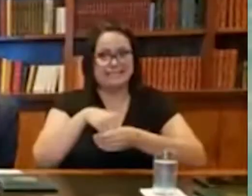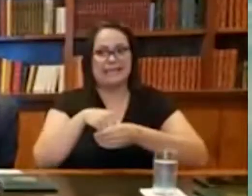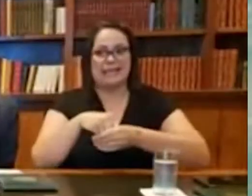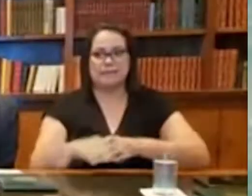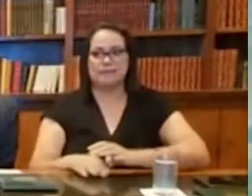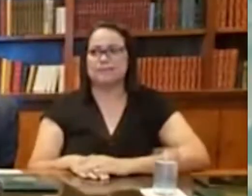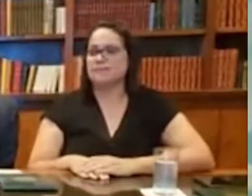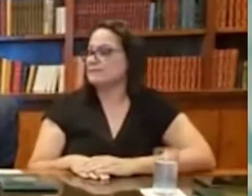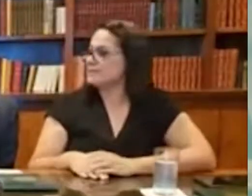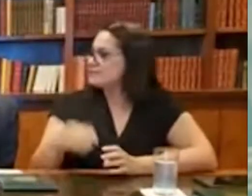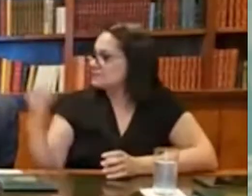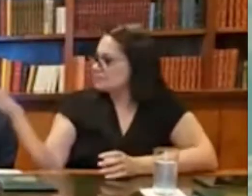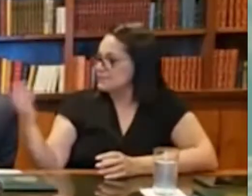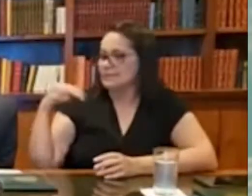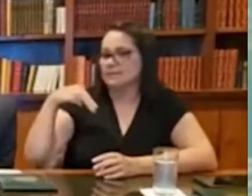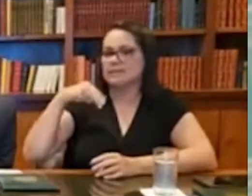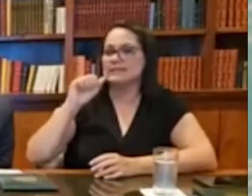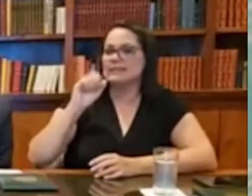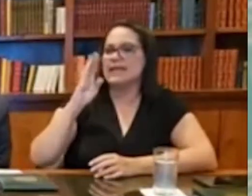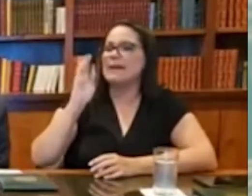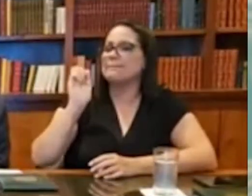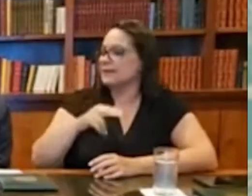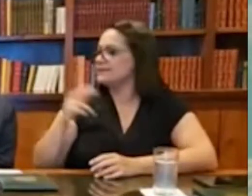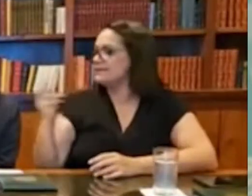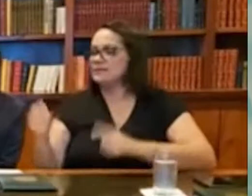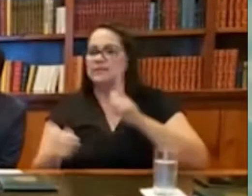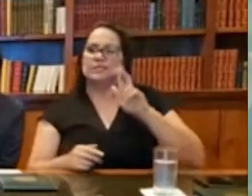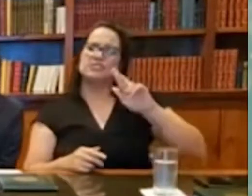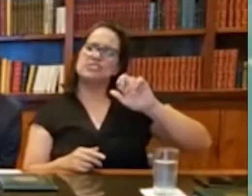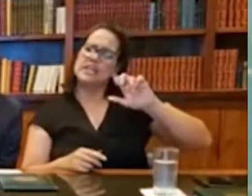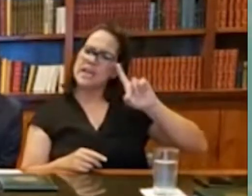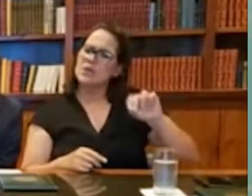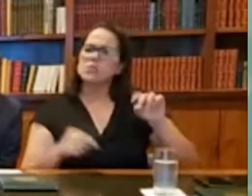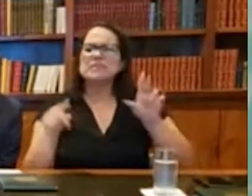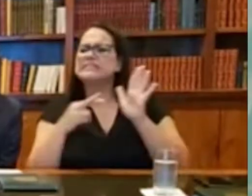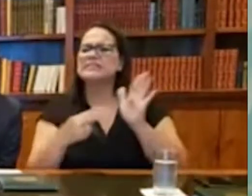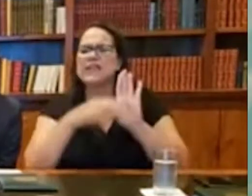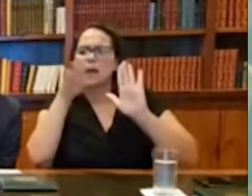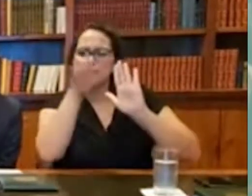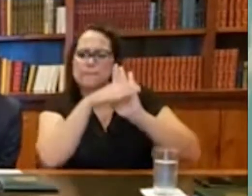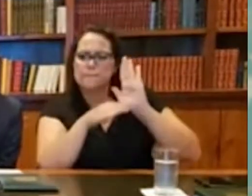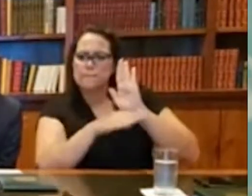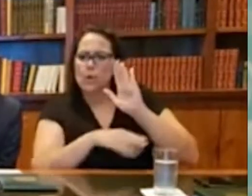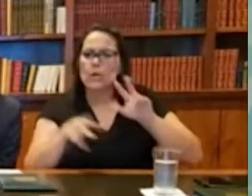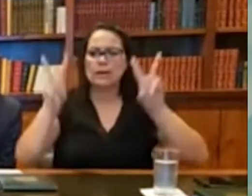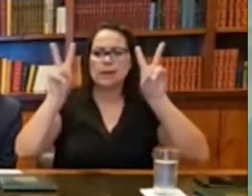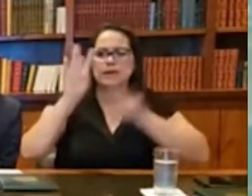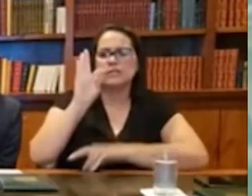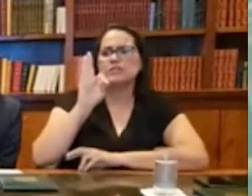Naban, o Geraldo, o que é o programa Titula Brasil? O que é, Naban? Bom, presidente,